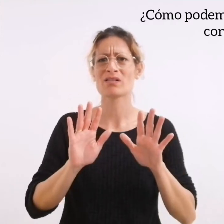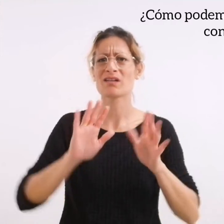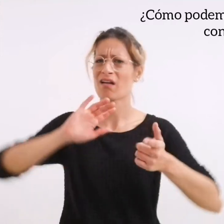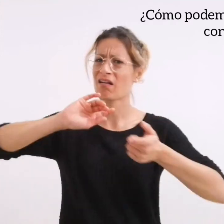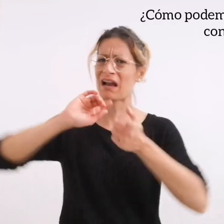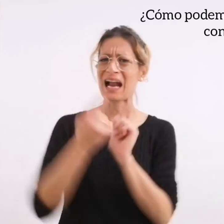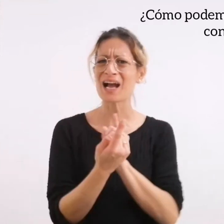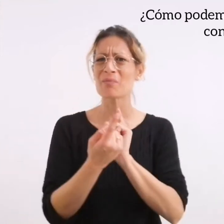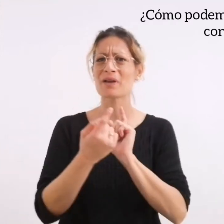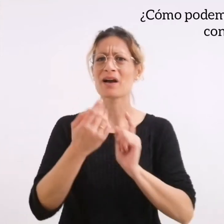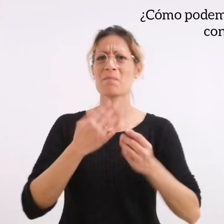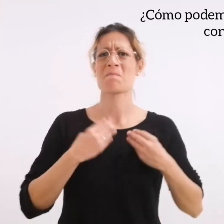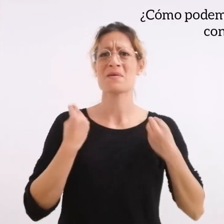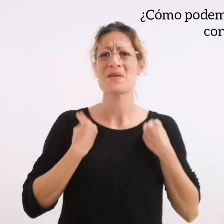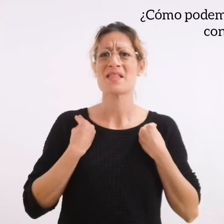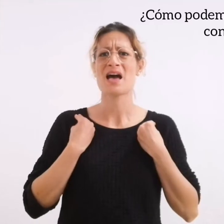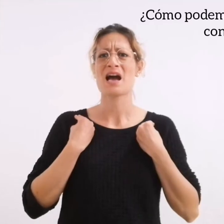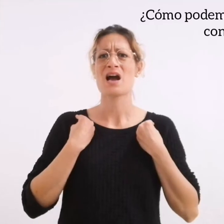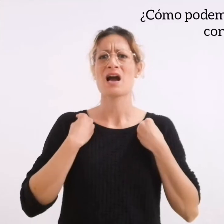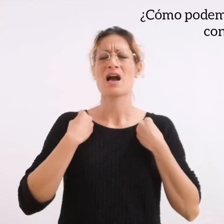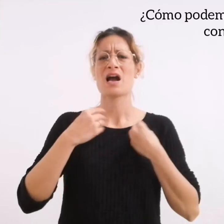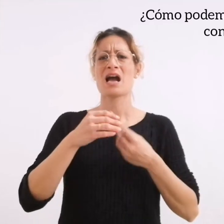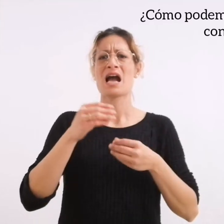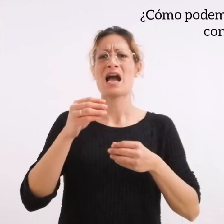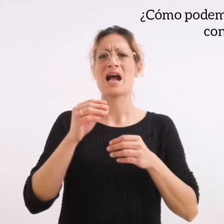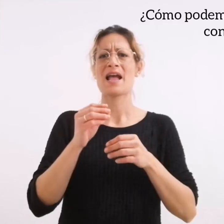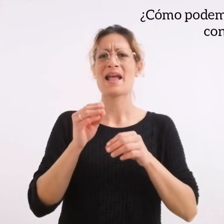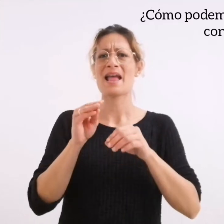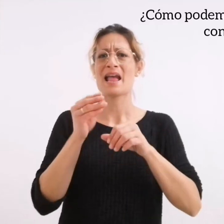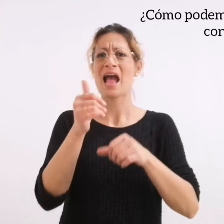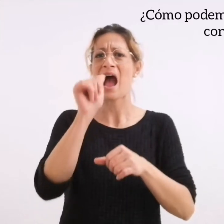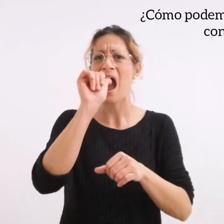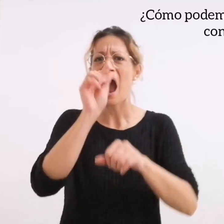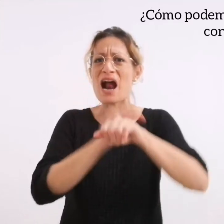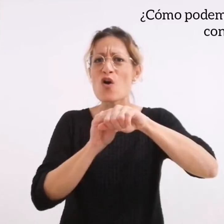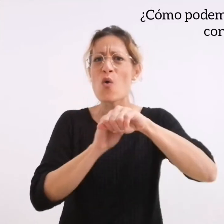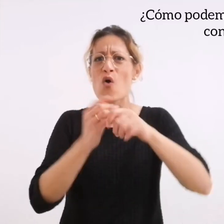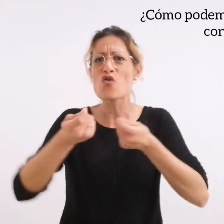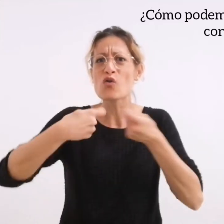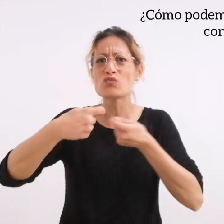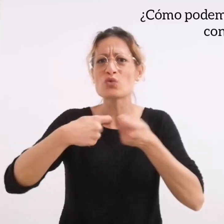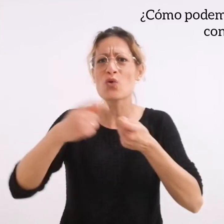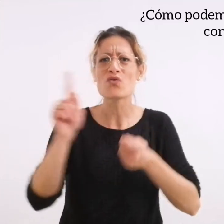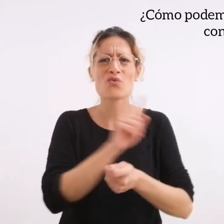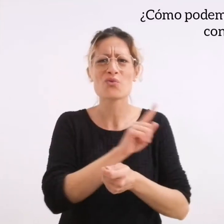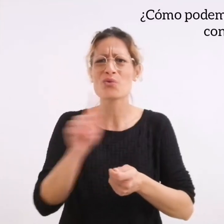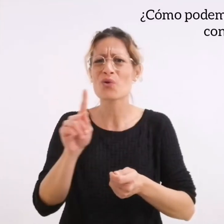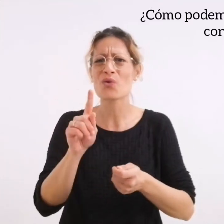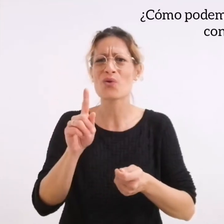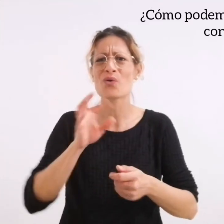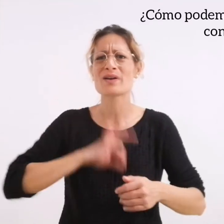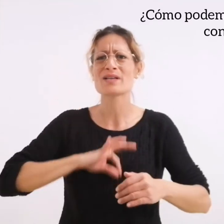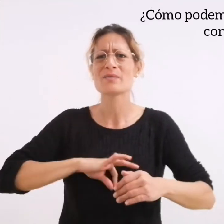el alcohol, es que Dios, que su Espíritu Santo que está en mí, controle todo mi ser, mis pensamientos, mi